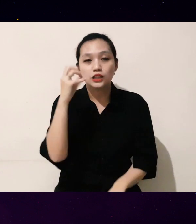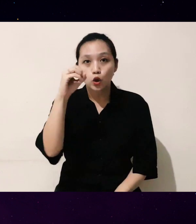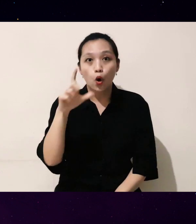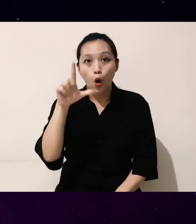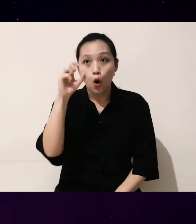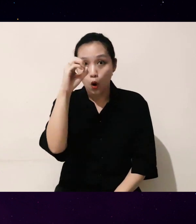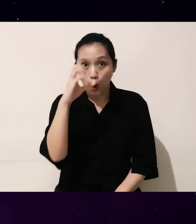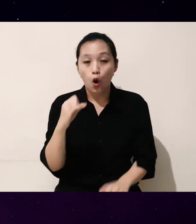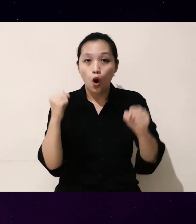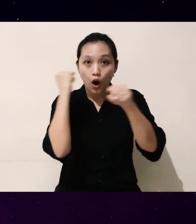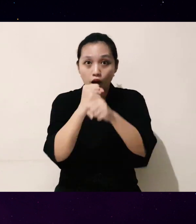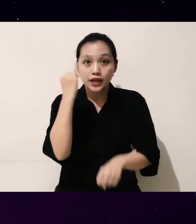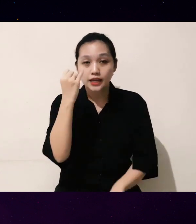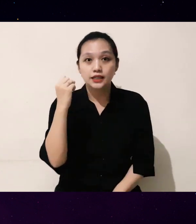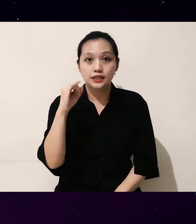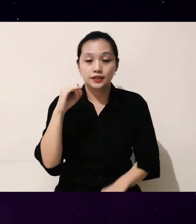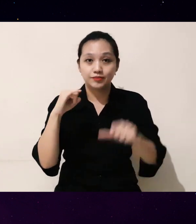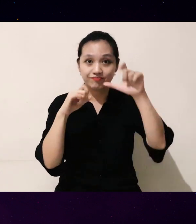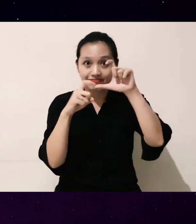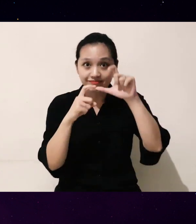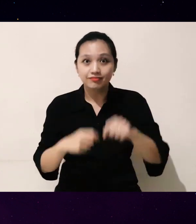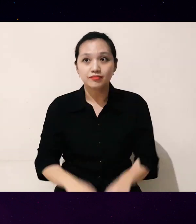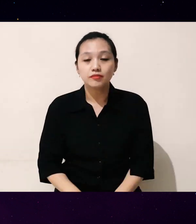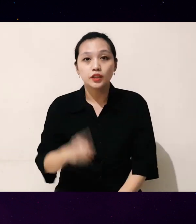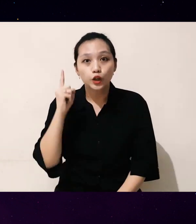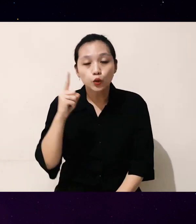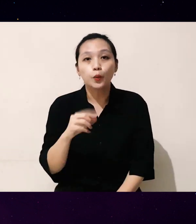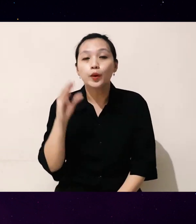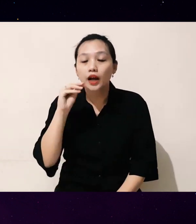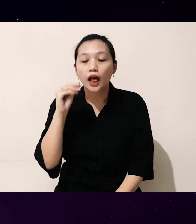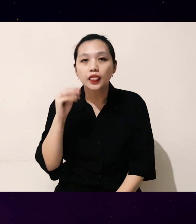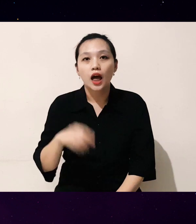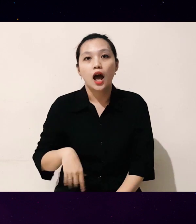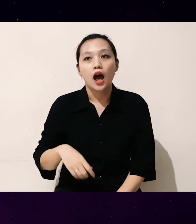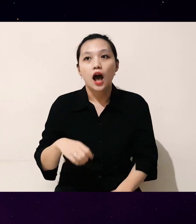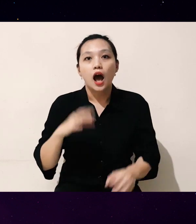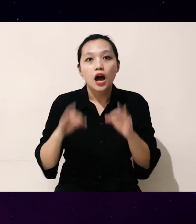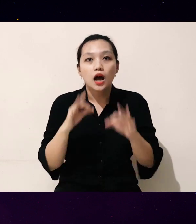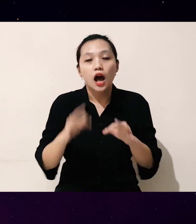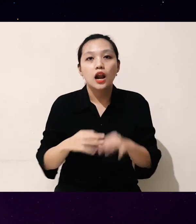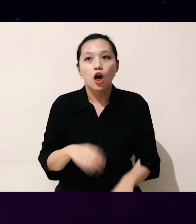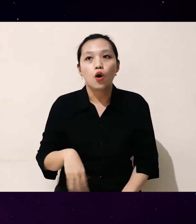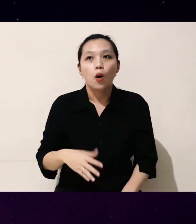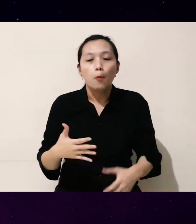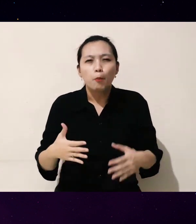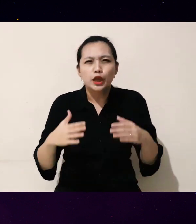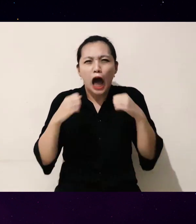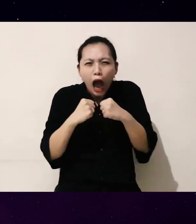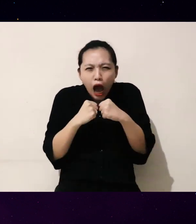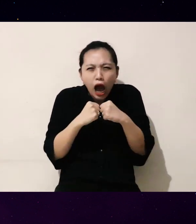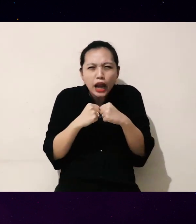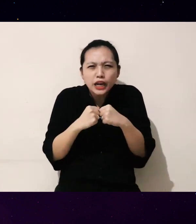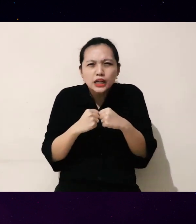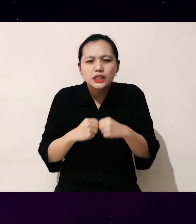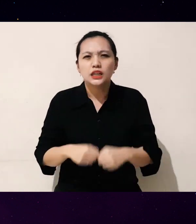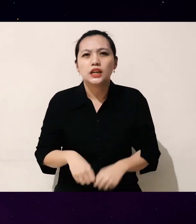3 menit dan berdiri dengan kedua tangan seperti ini, maka tubuh Anda akan melepaskan endorfin, yaitu suatu